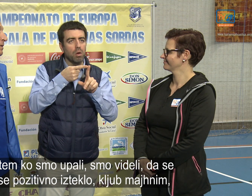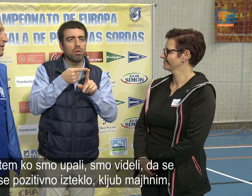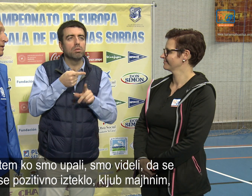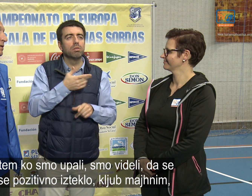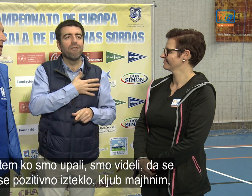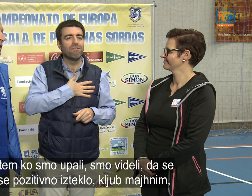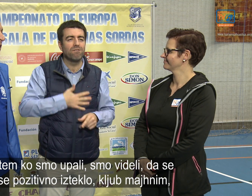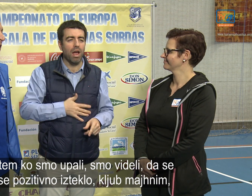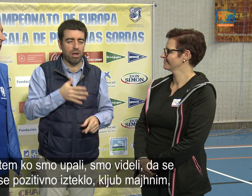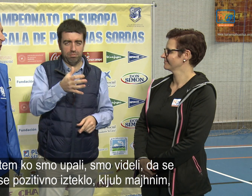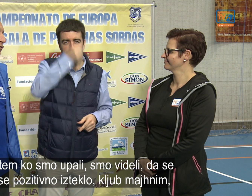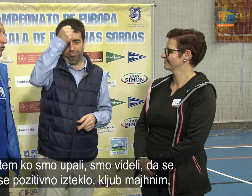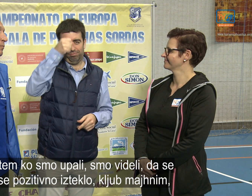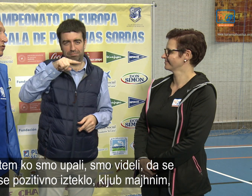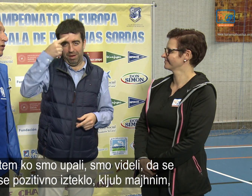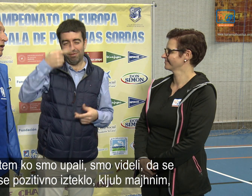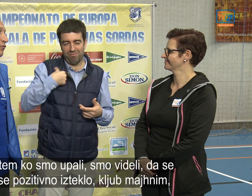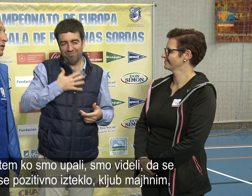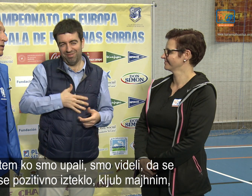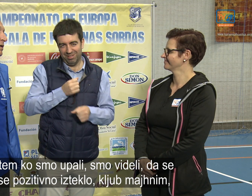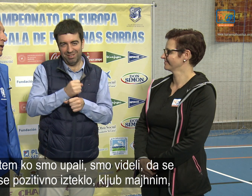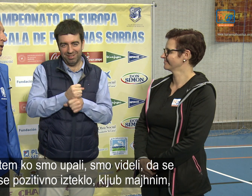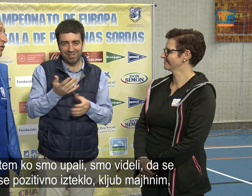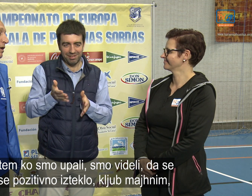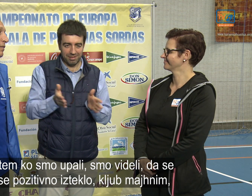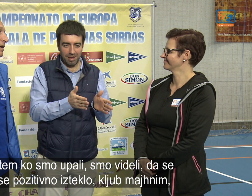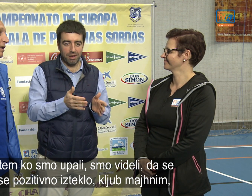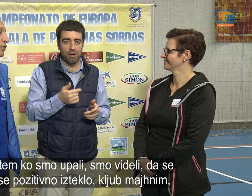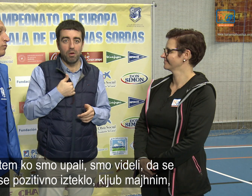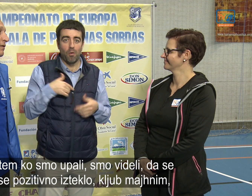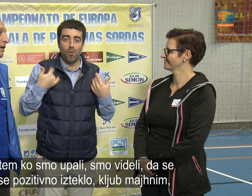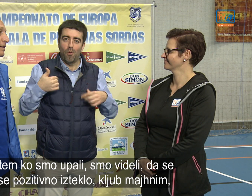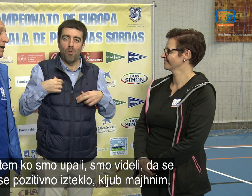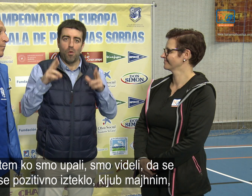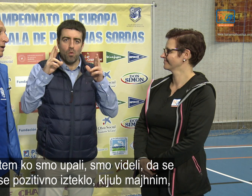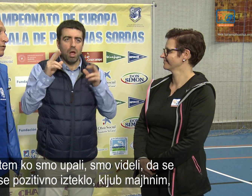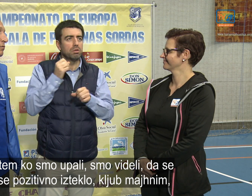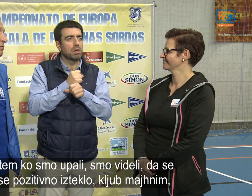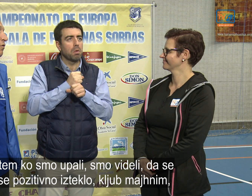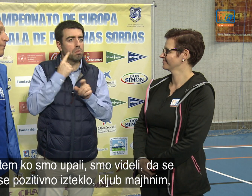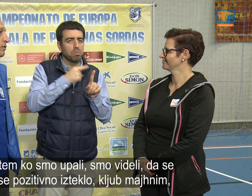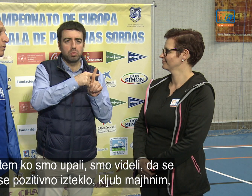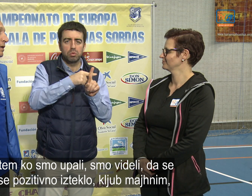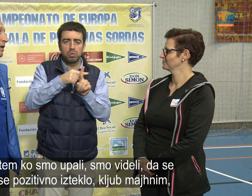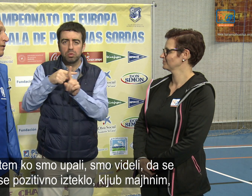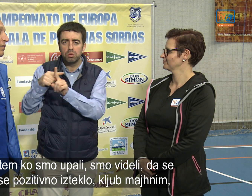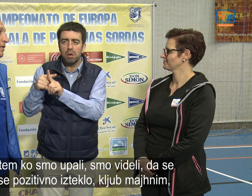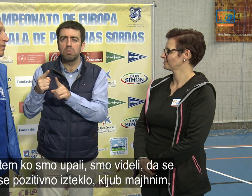mentir. Nosotros hemos tenido la suerte de organizar, creo que un excelente campeonato. No ha habido